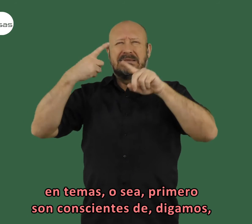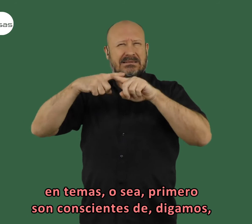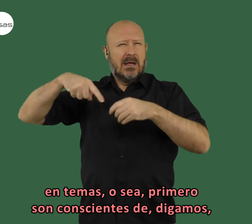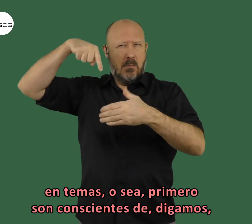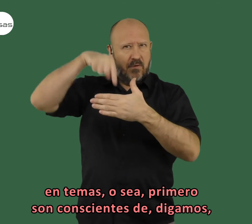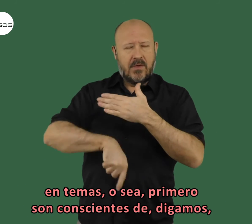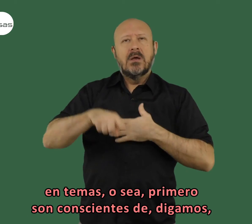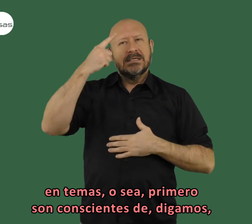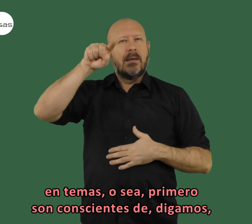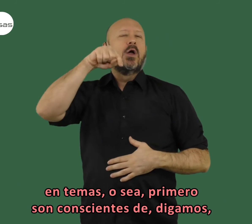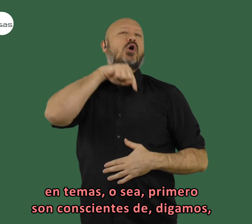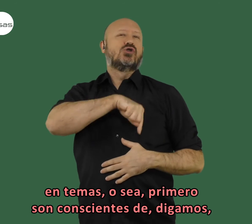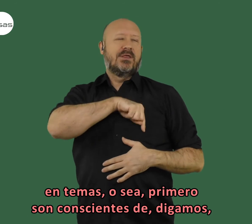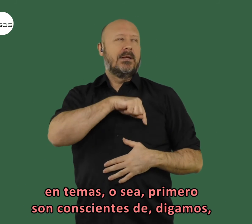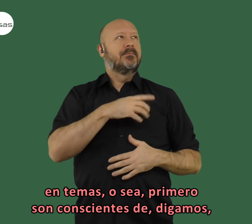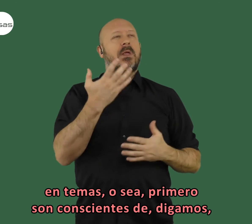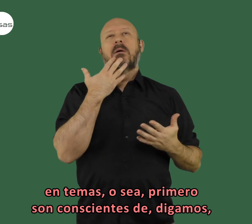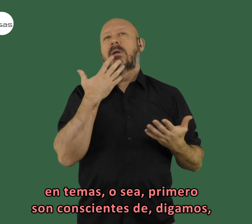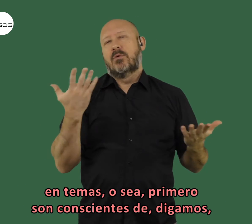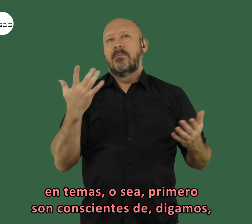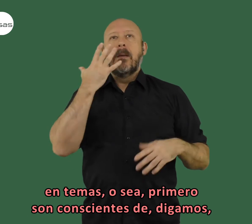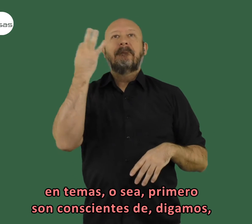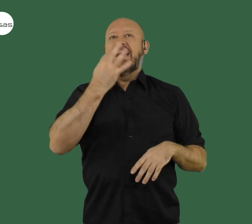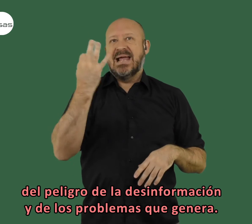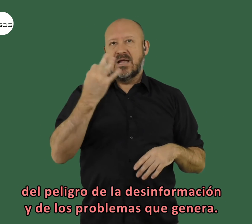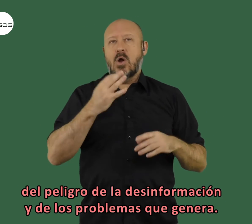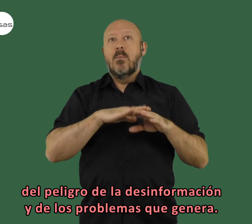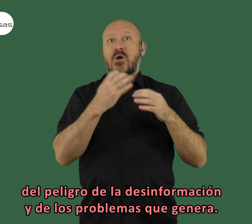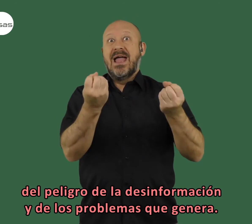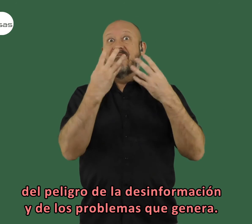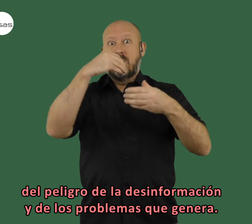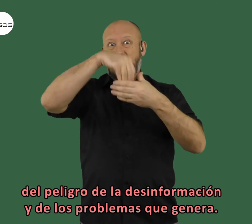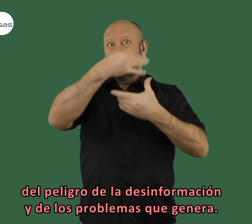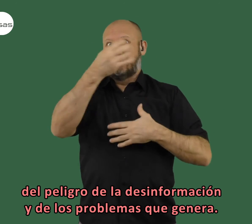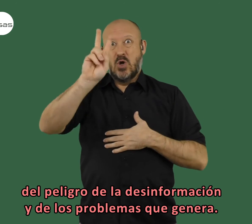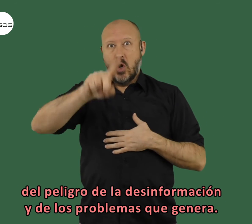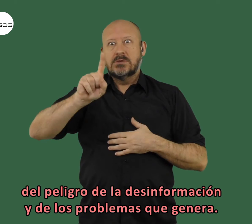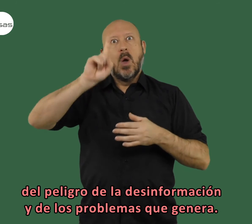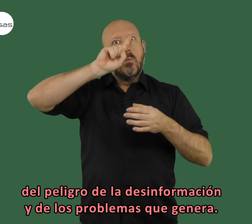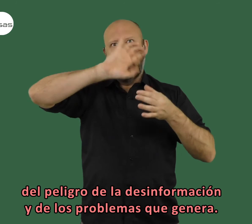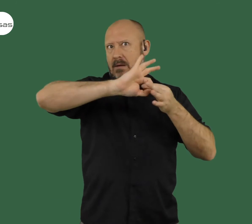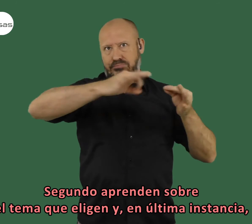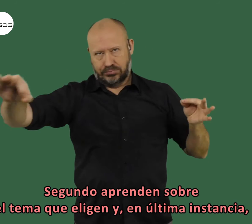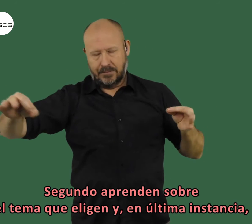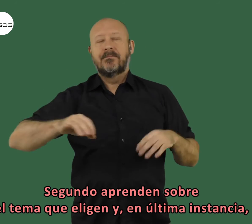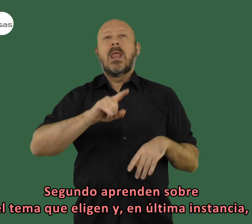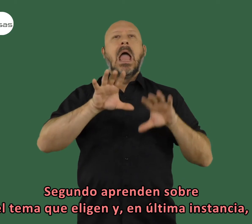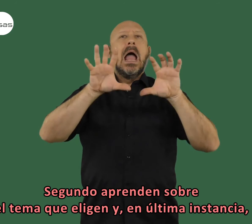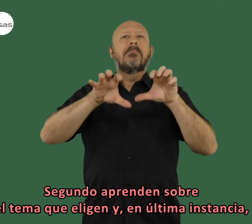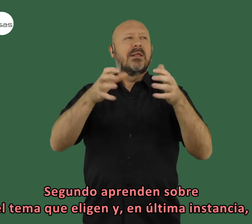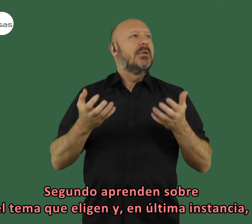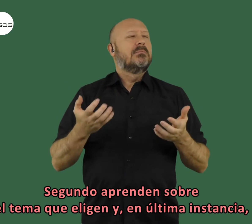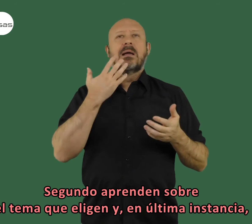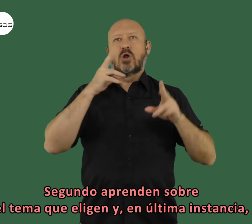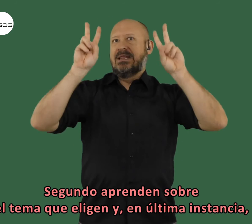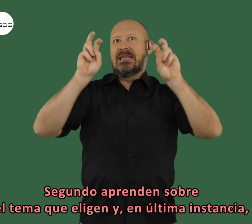profundizan en temas. O sea, primero, son conscientes digamos, del peligro de la desinformación y de los problemas que genera. Segundo,